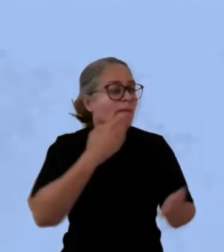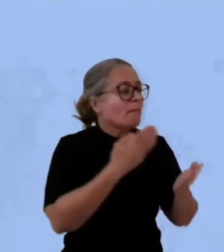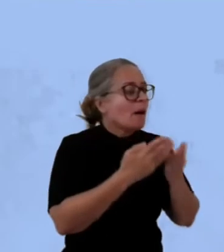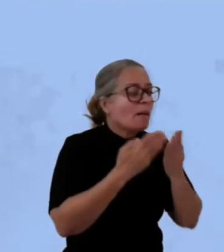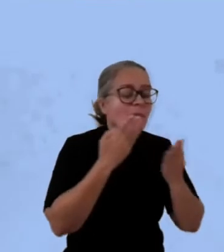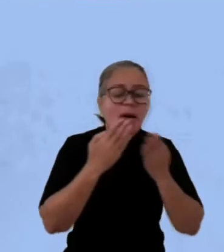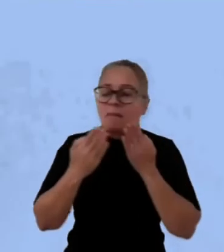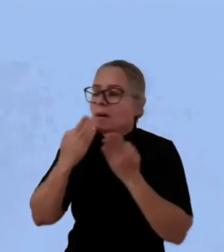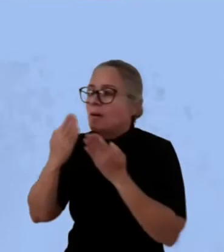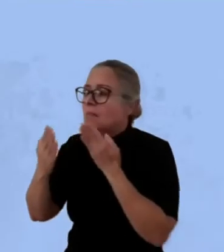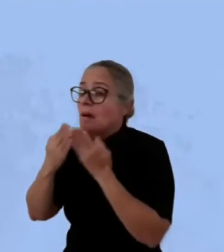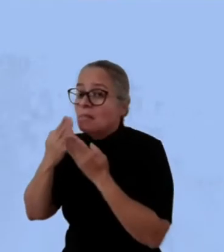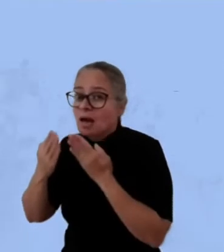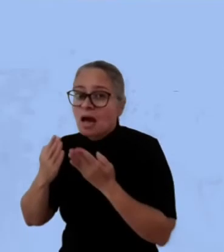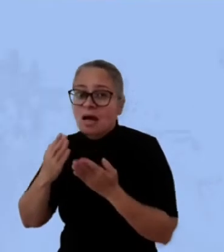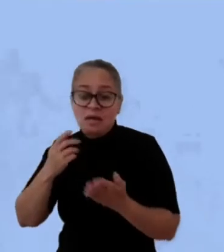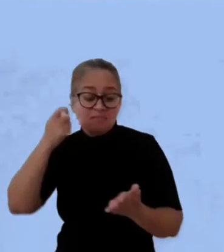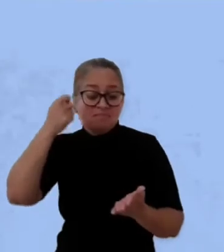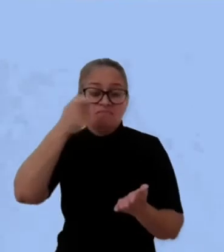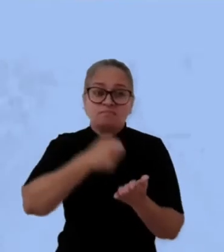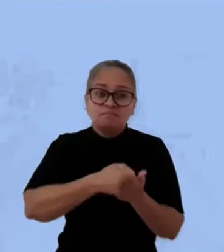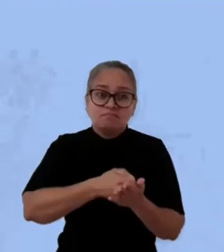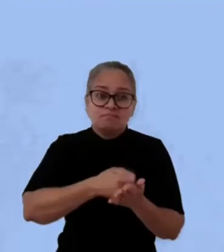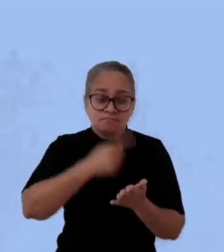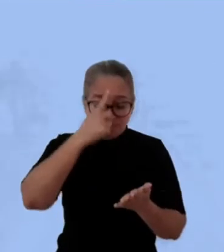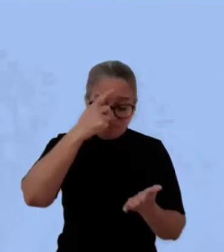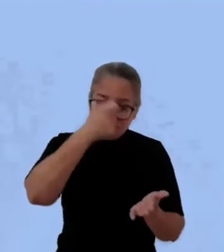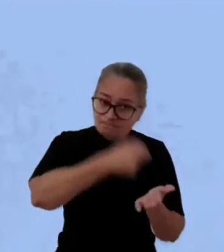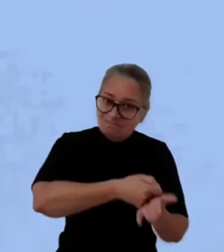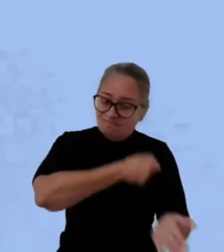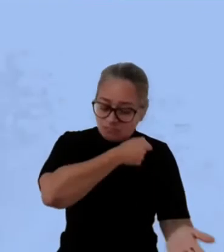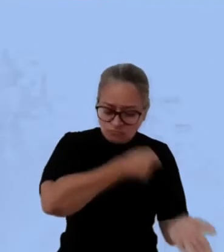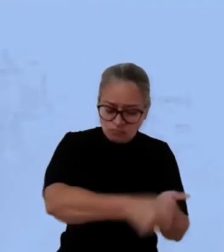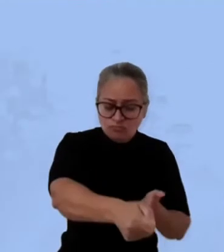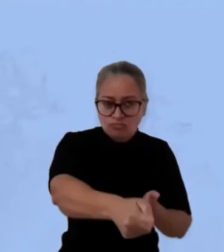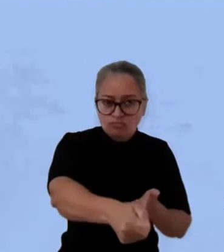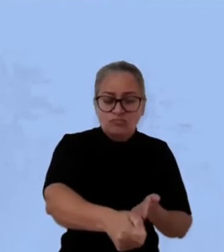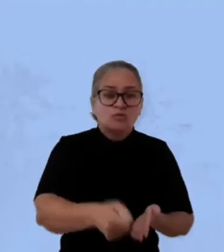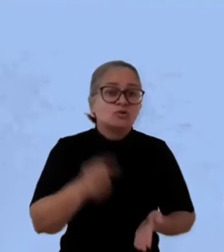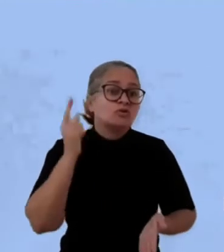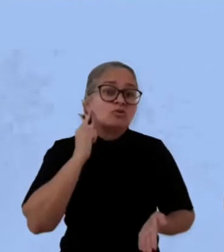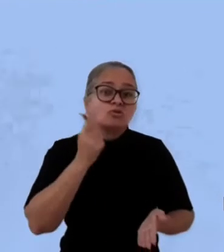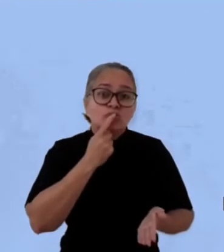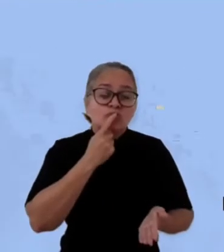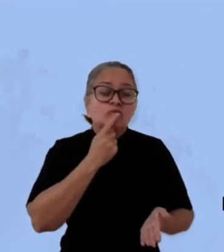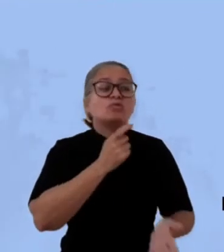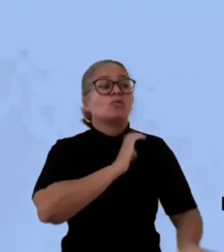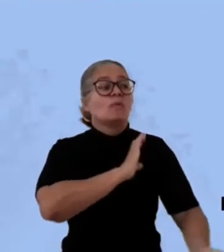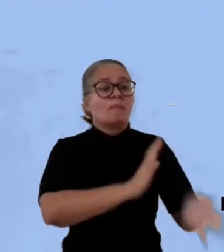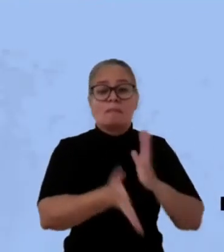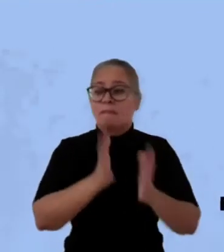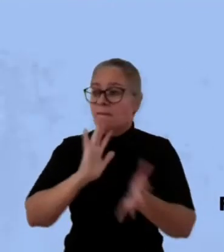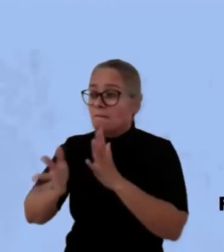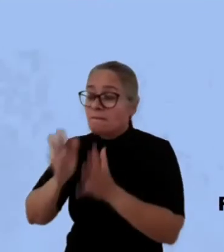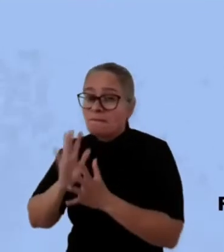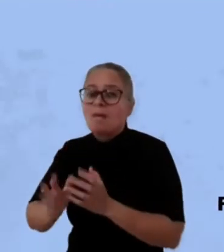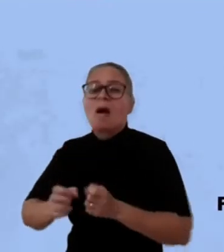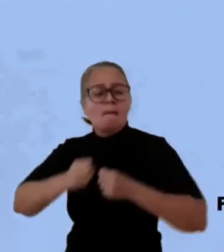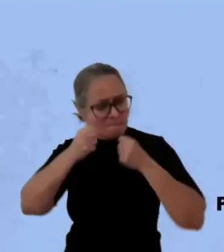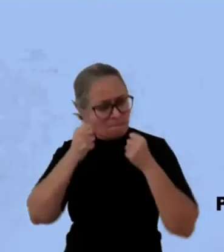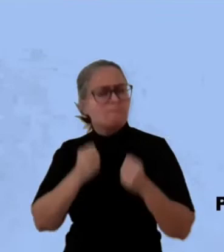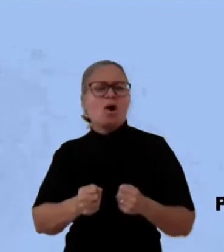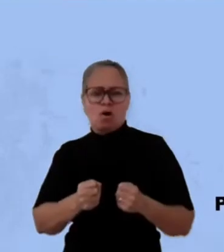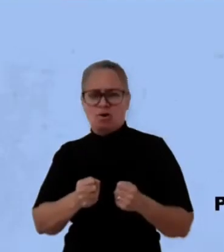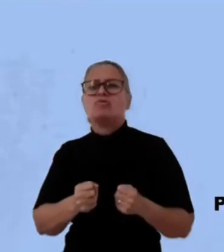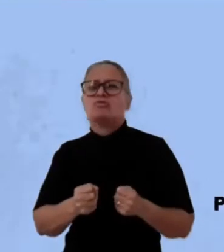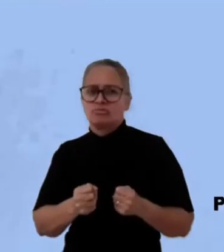foi apontado na Câmara dos Deputados e eles discutiram sobre aquele assunto, de que os surdos podiam